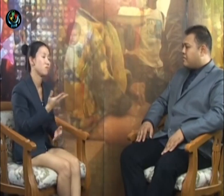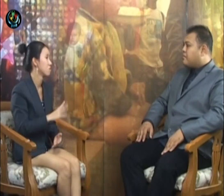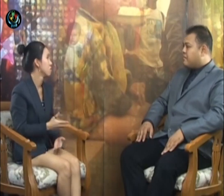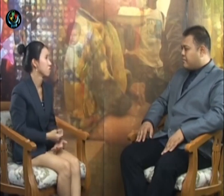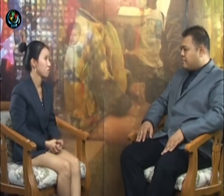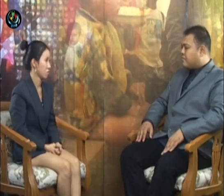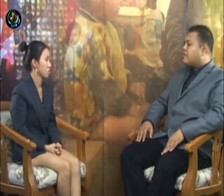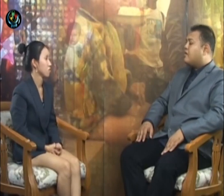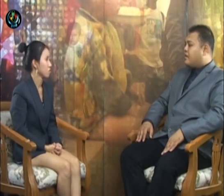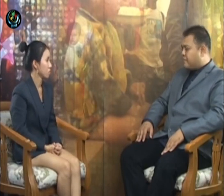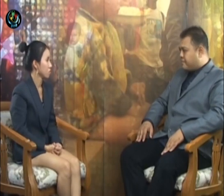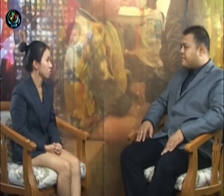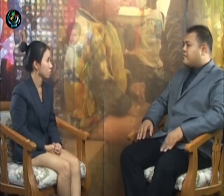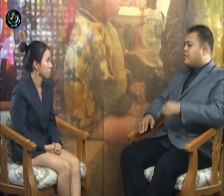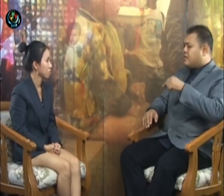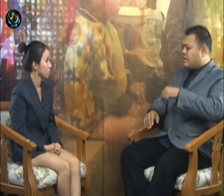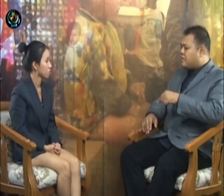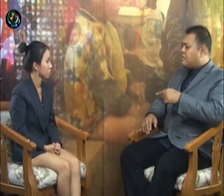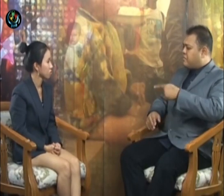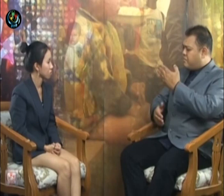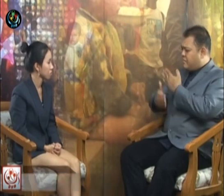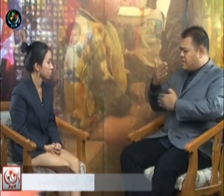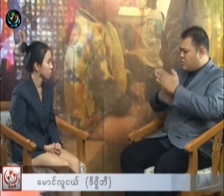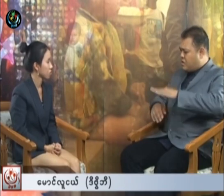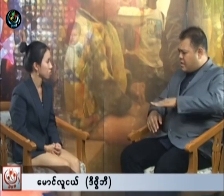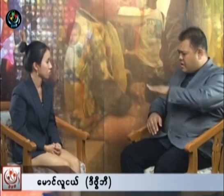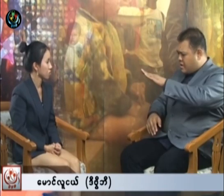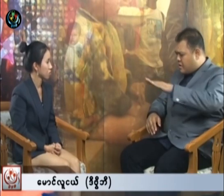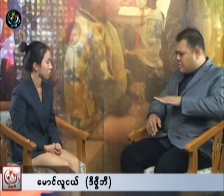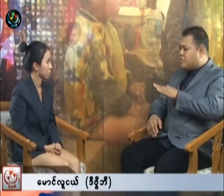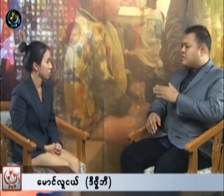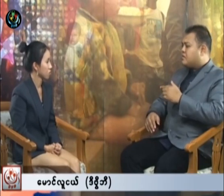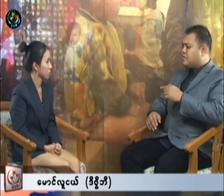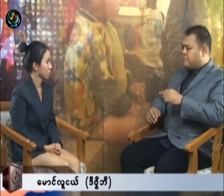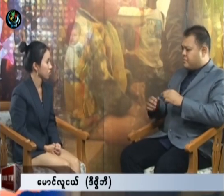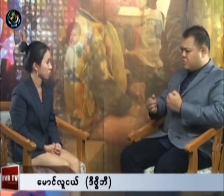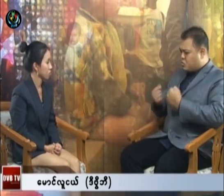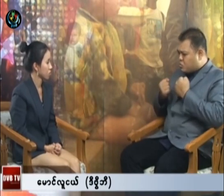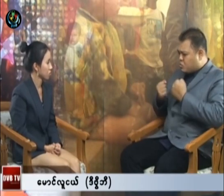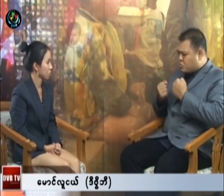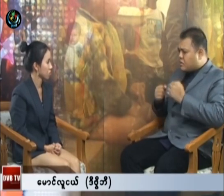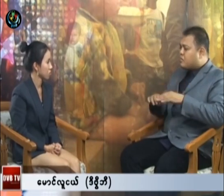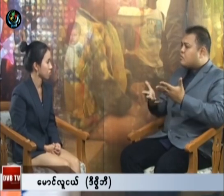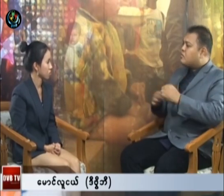ကြားတဲ့သူတွေကြားတန်းတူညီမျှမှုမရှိလို့ပါ ။အခုမတန်ဆန်းသူတွေအားလုံးဘယ်လိုစူးစမ်းဆောင်ရွက်မလဲ။အခက်အ